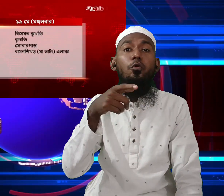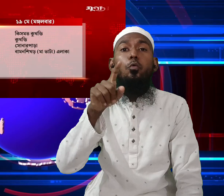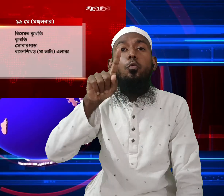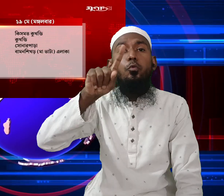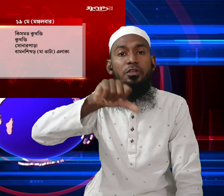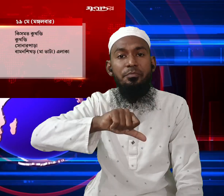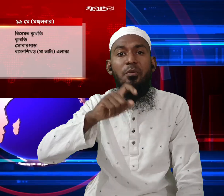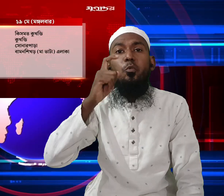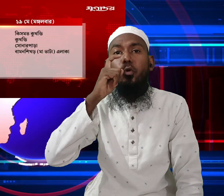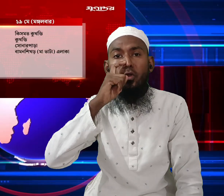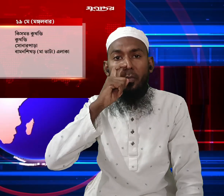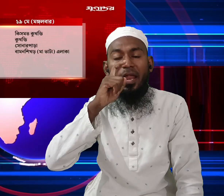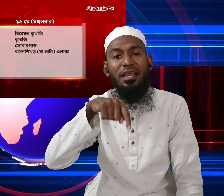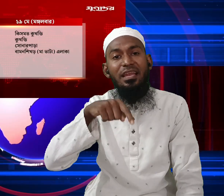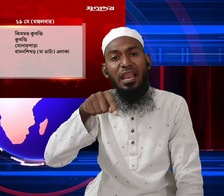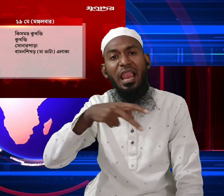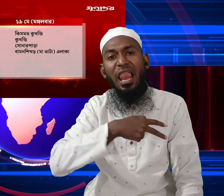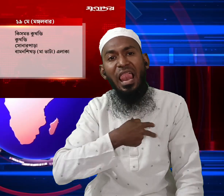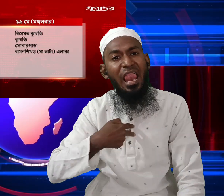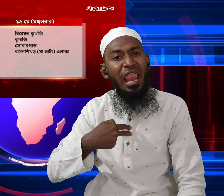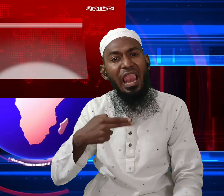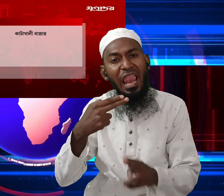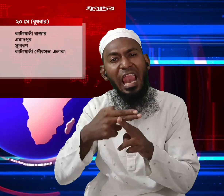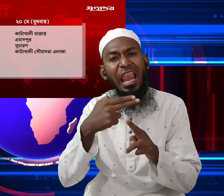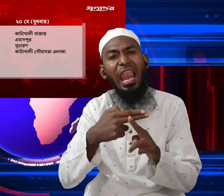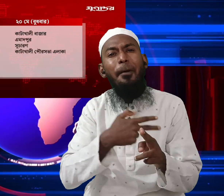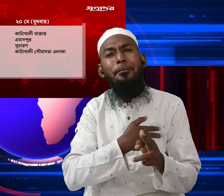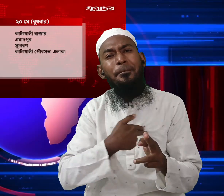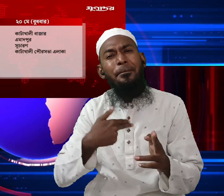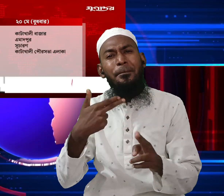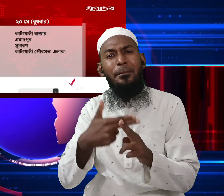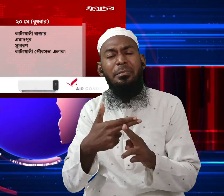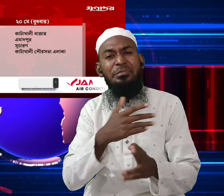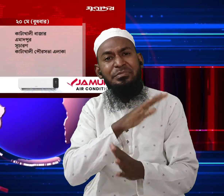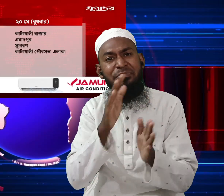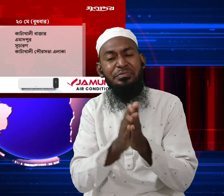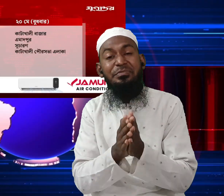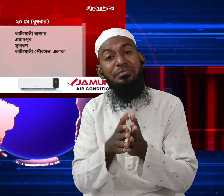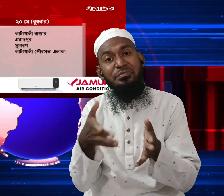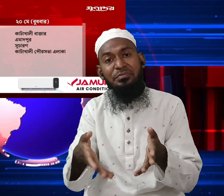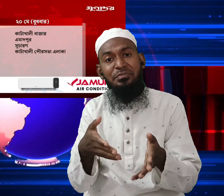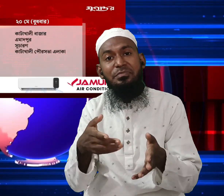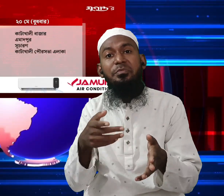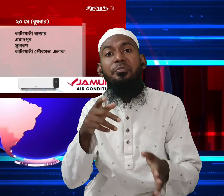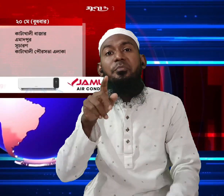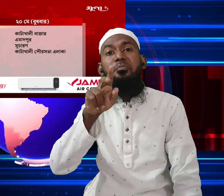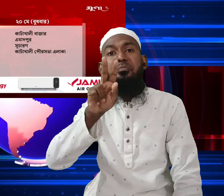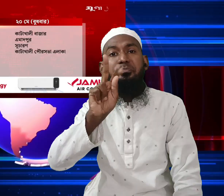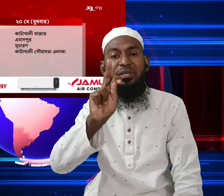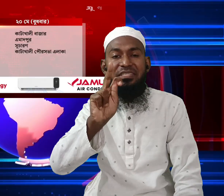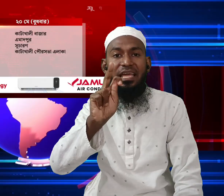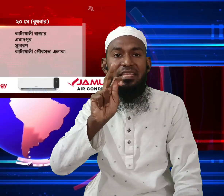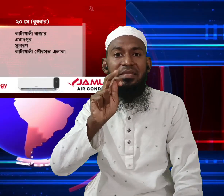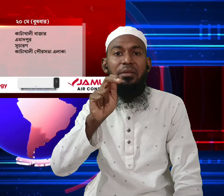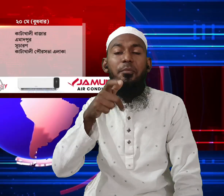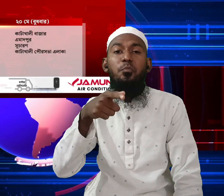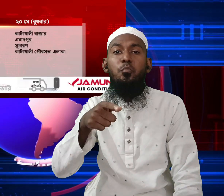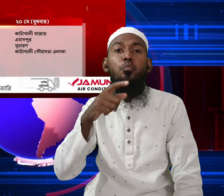কুখন্ডি, সোনারপাড়া ও বামন শিখর এলাকায়। ২০ মে বুধবার কাটাখালী বাজার, এমাদপুর, সুচারণ ও কাটাখালী পৌরসভা